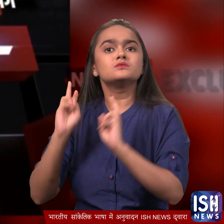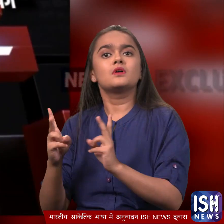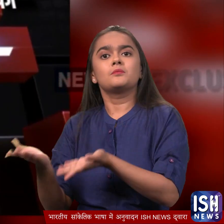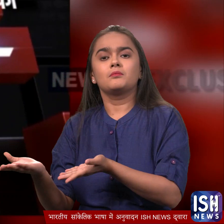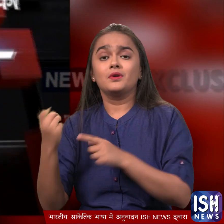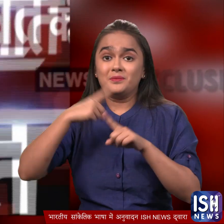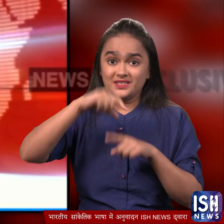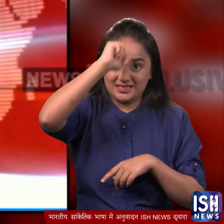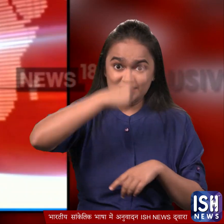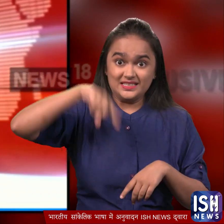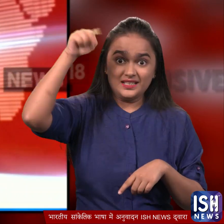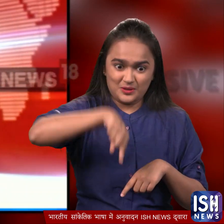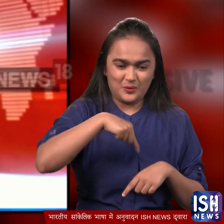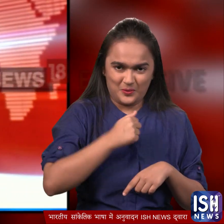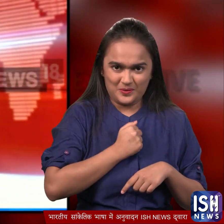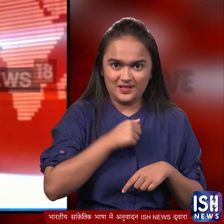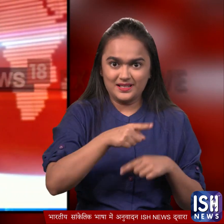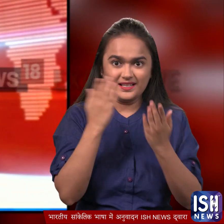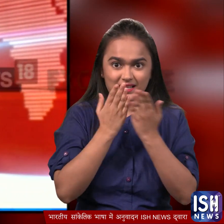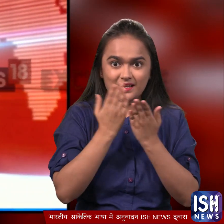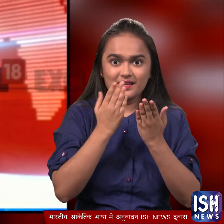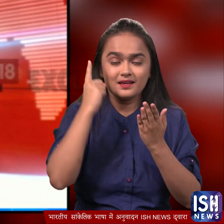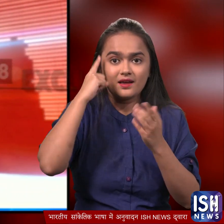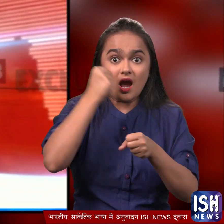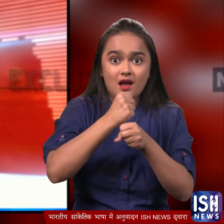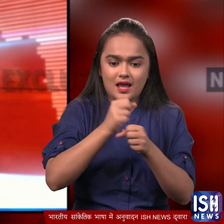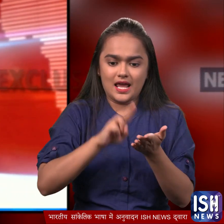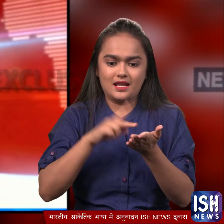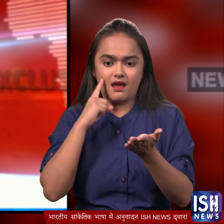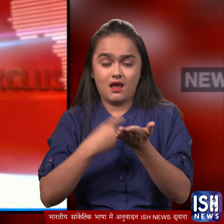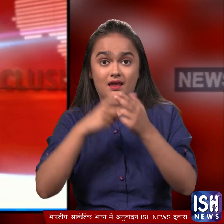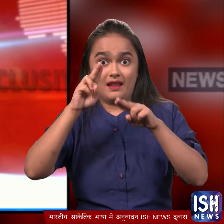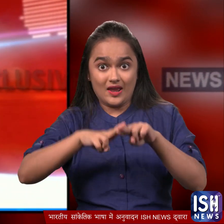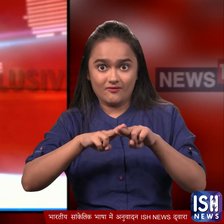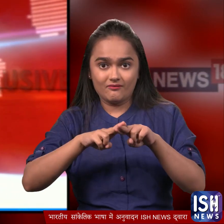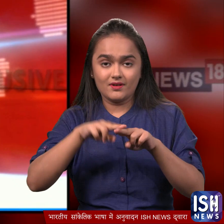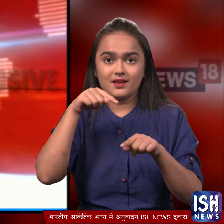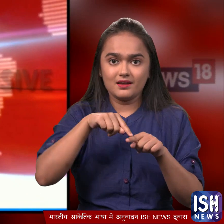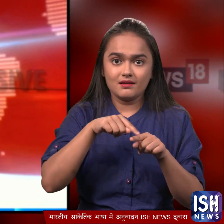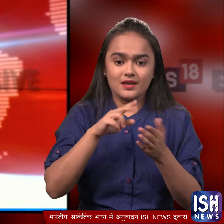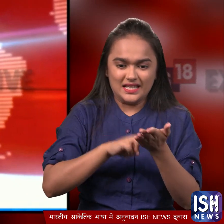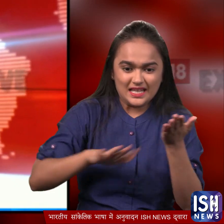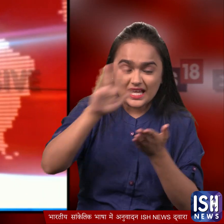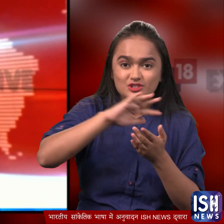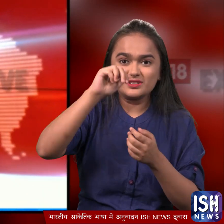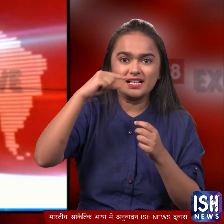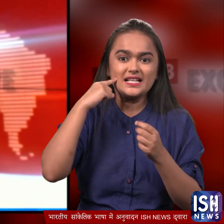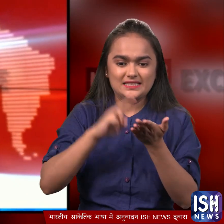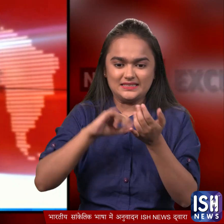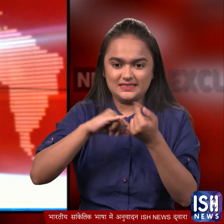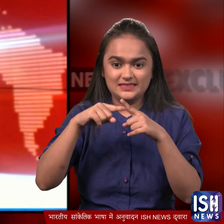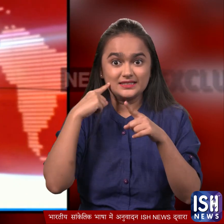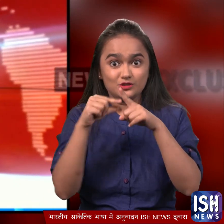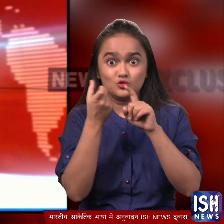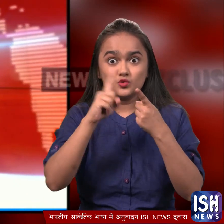है। देश के शिक्षण संस्थानों की रैंकिंग जारी करने वाली सरकारी संस्था NIRF यानी नेशनल